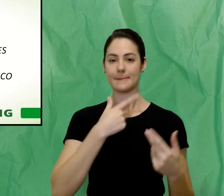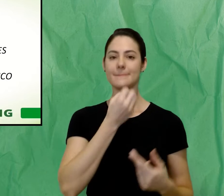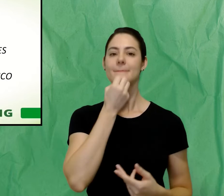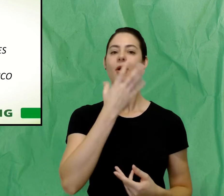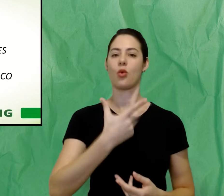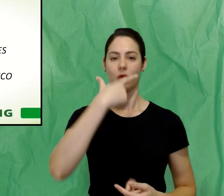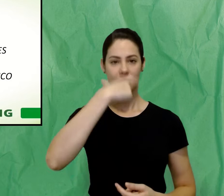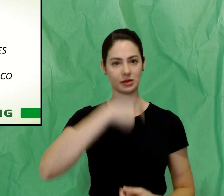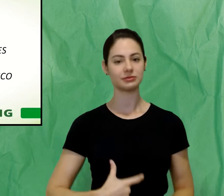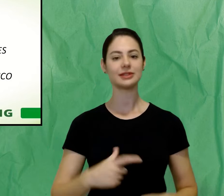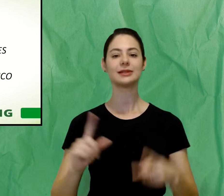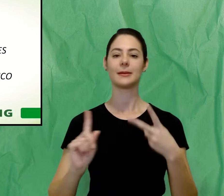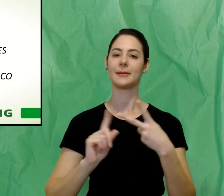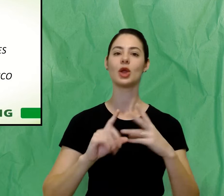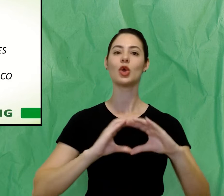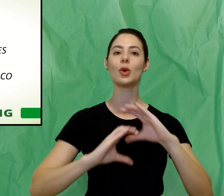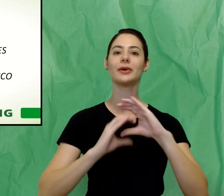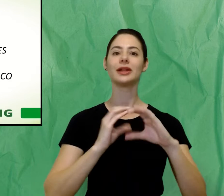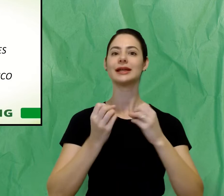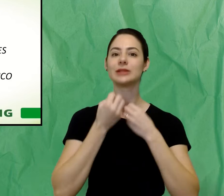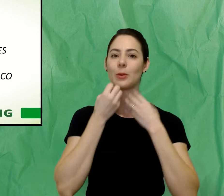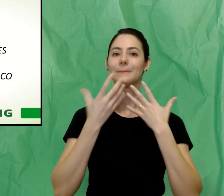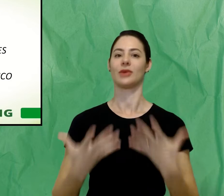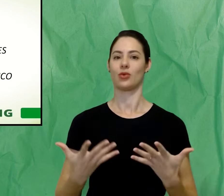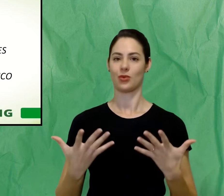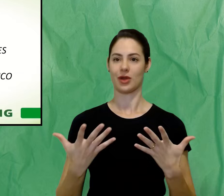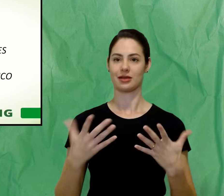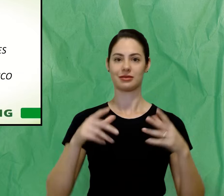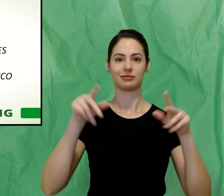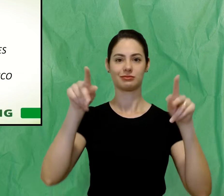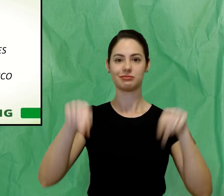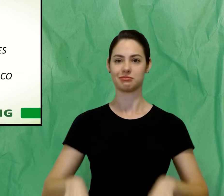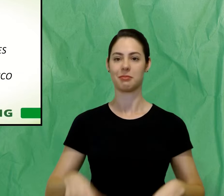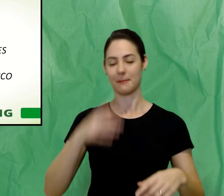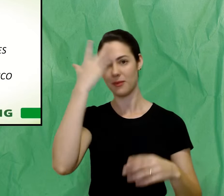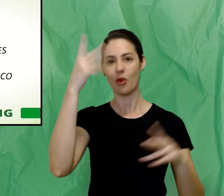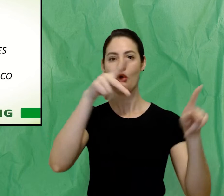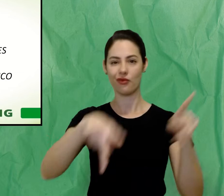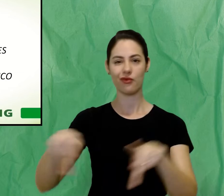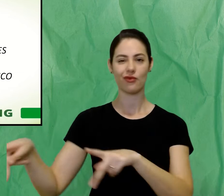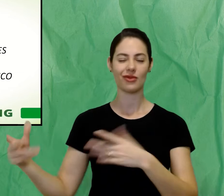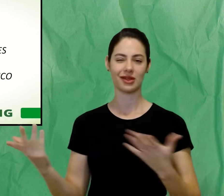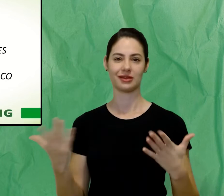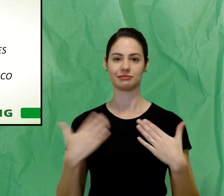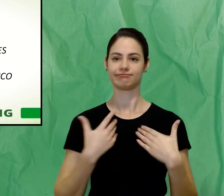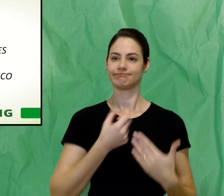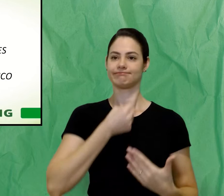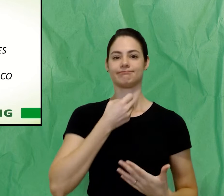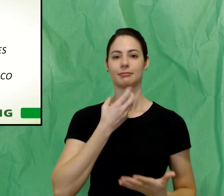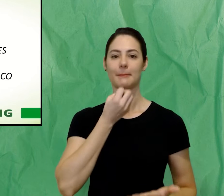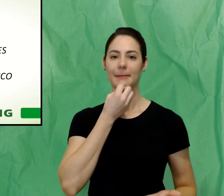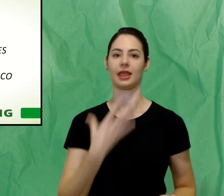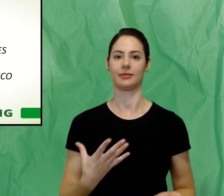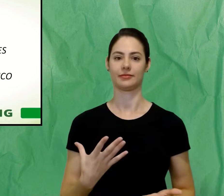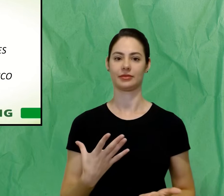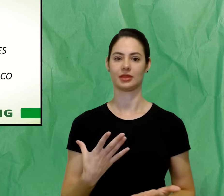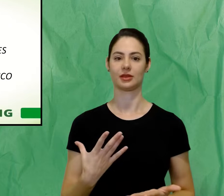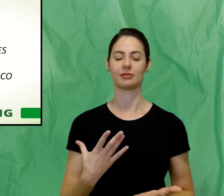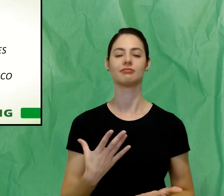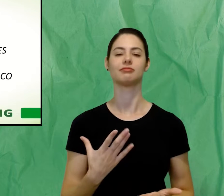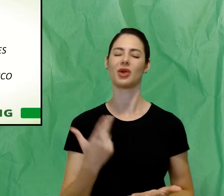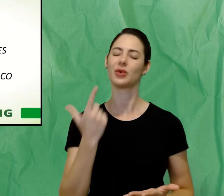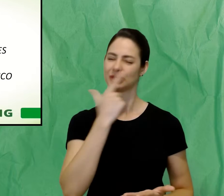se comunicar bem em público. Vamos falar aqui sobre o primeiro tema, que é explorar os nossos pontos fortes. Para que a gente